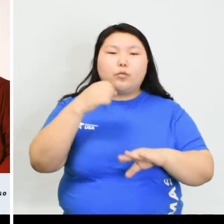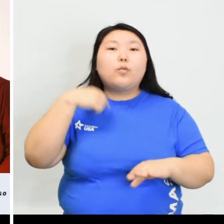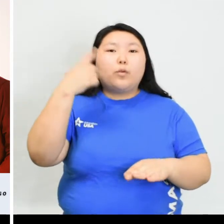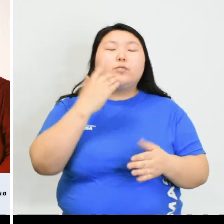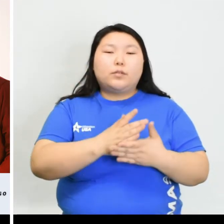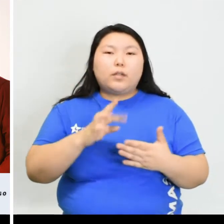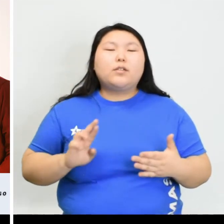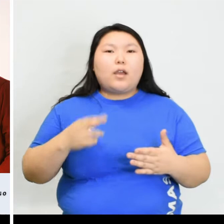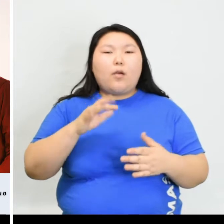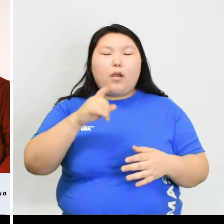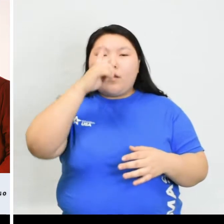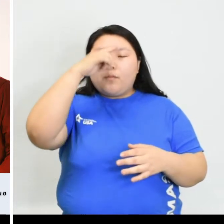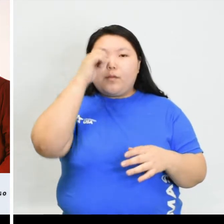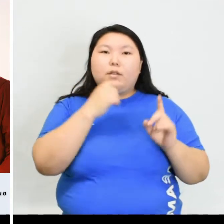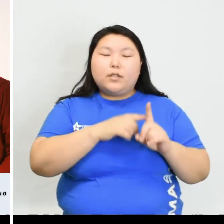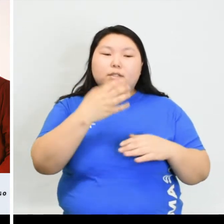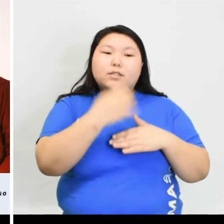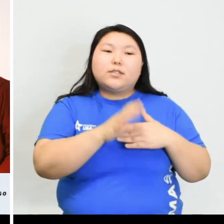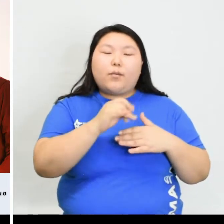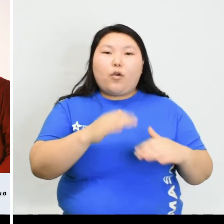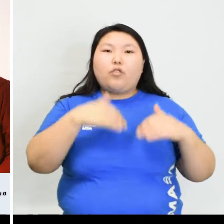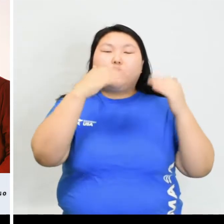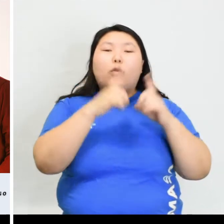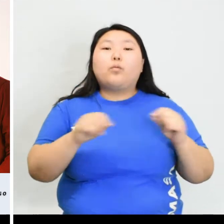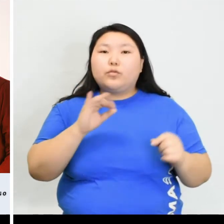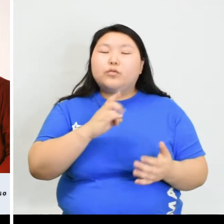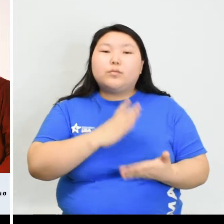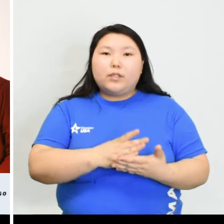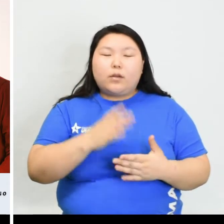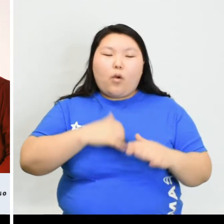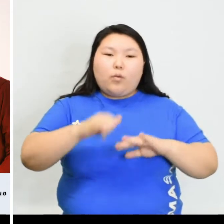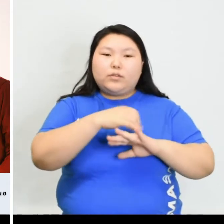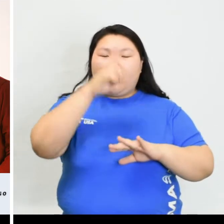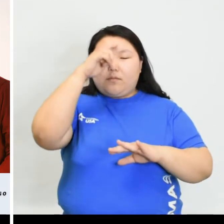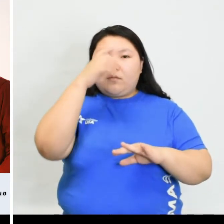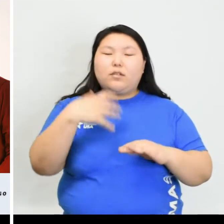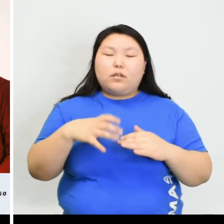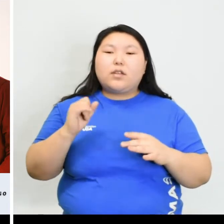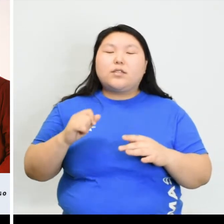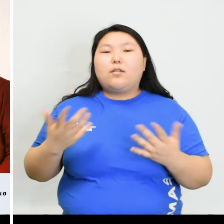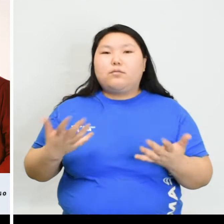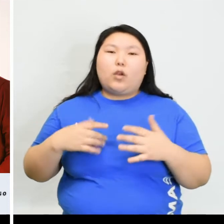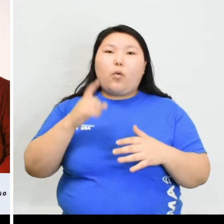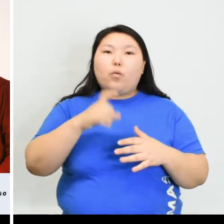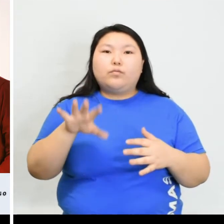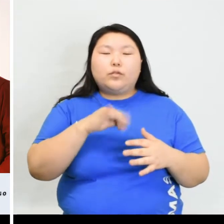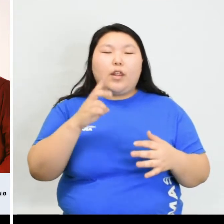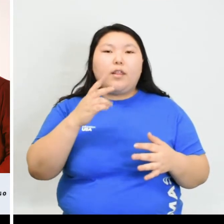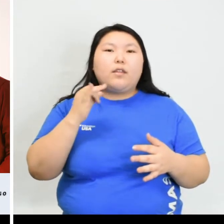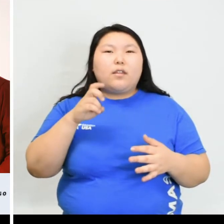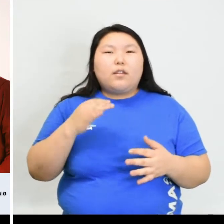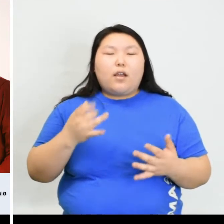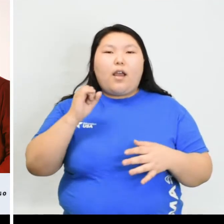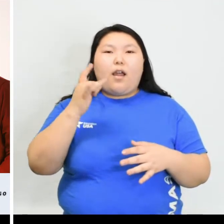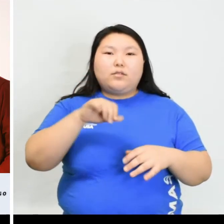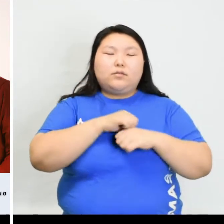Ягаад гэвэл эрүүл мэндийн салбар нь ингээ хөгжихөө болчих жоохгүй юу? Улсын эмнэлэгт нь заа мөнгө төглөж тэгэж хүмүүс линк нь ард иргэдийн